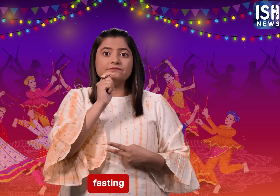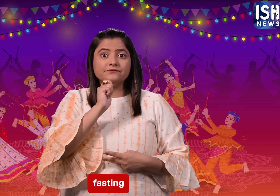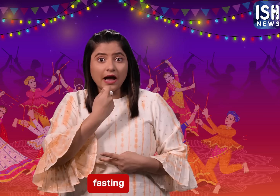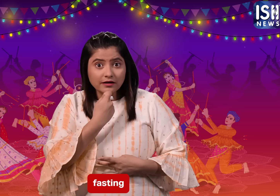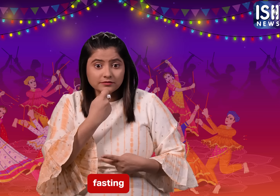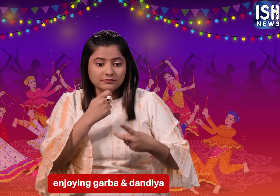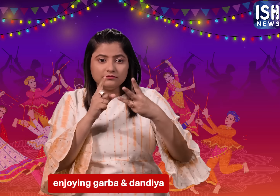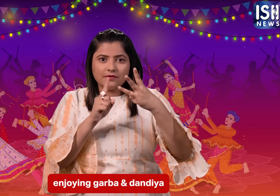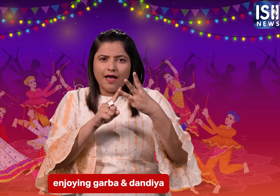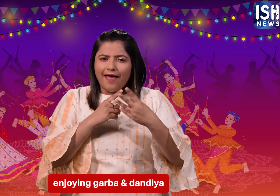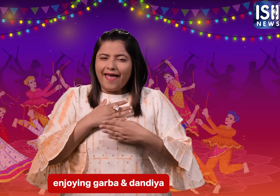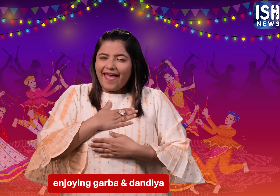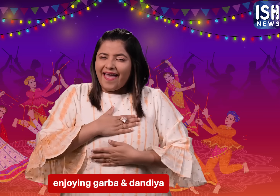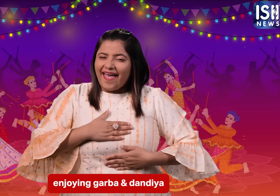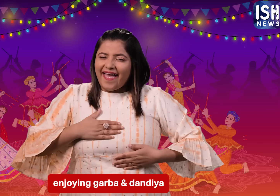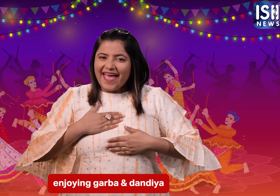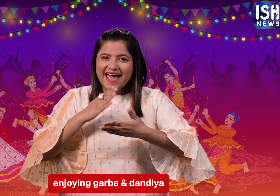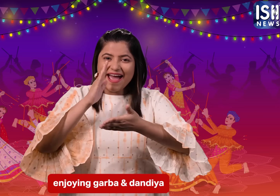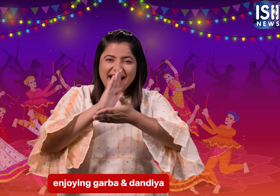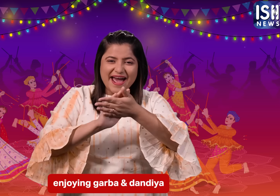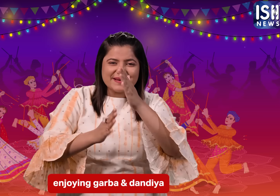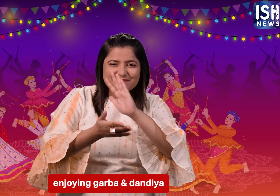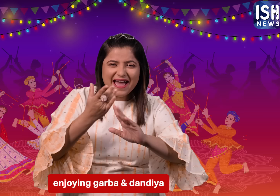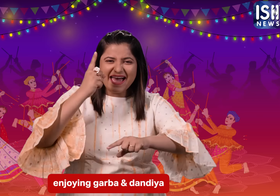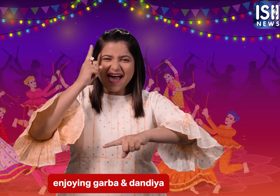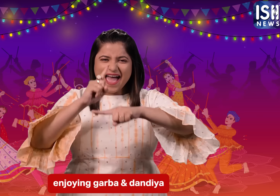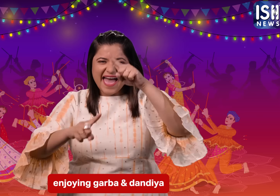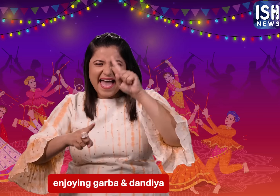उपवास, गरबा और डांडिया का आनंद लेने